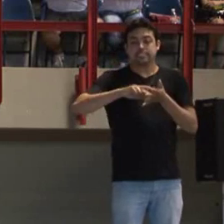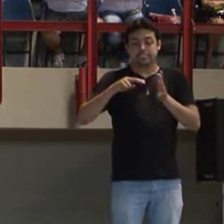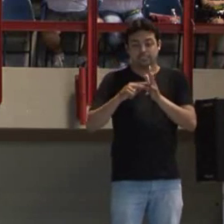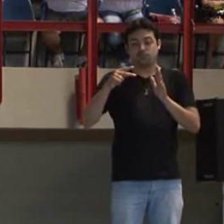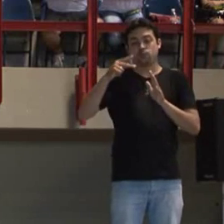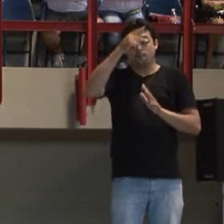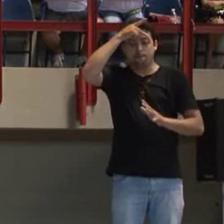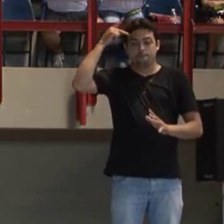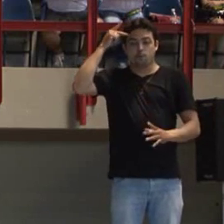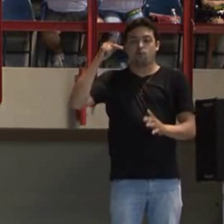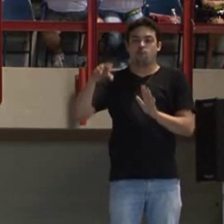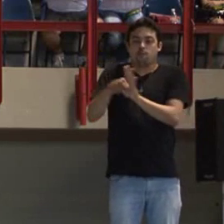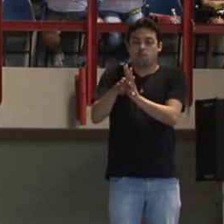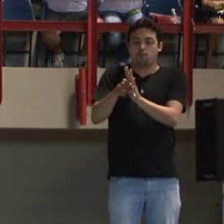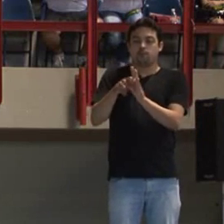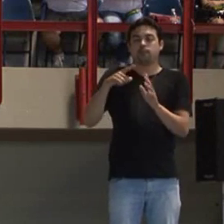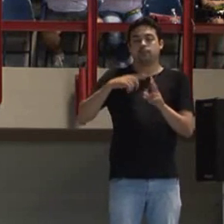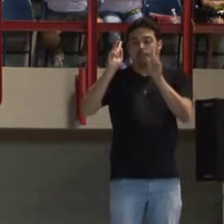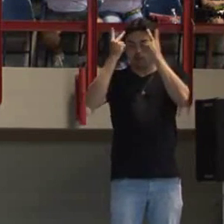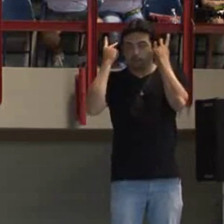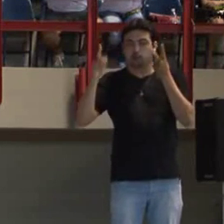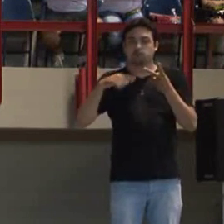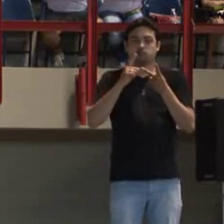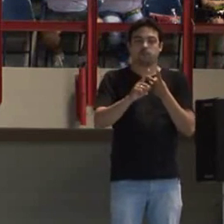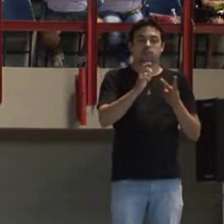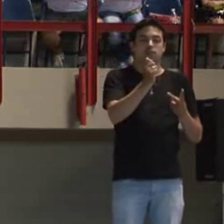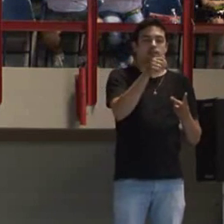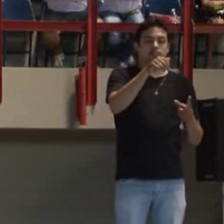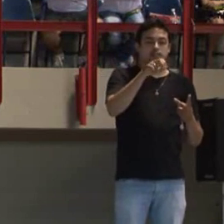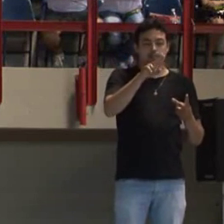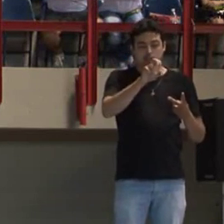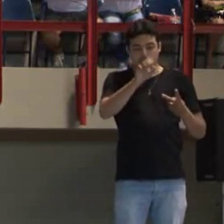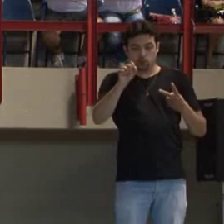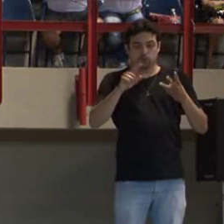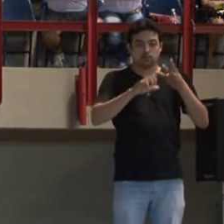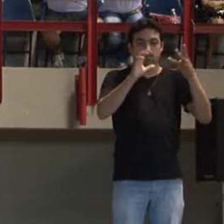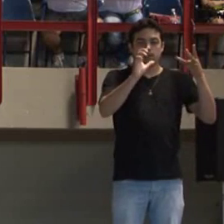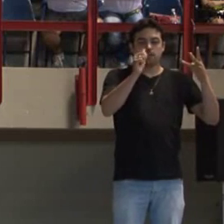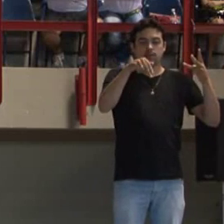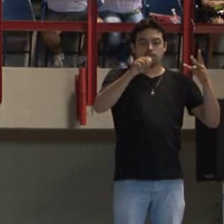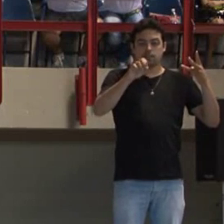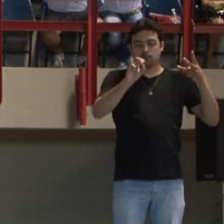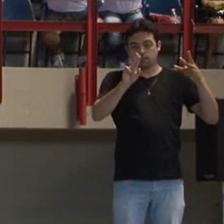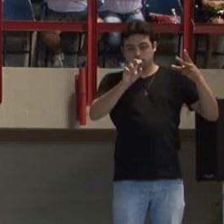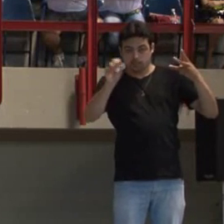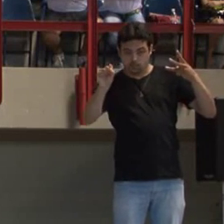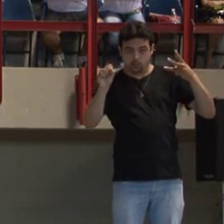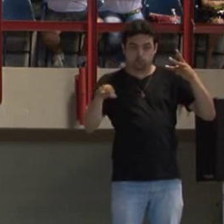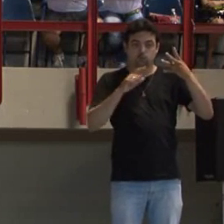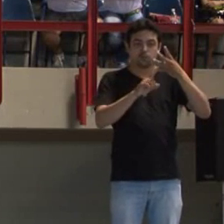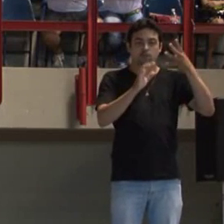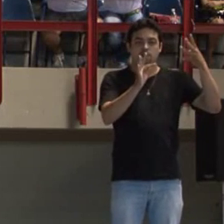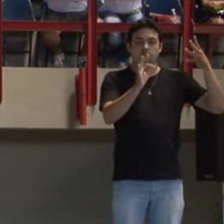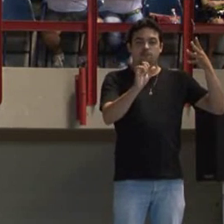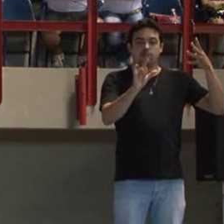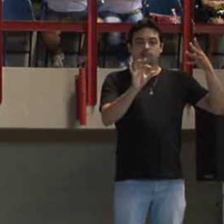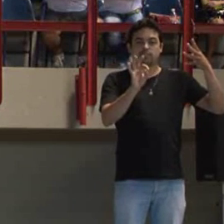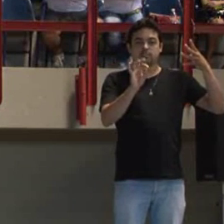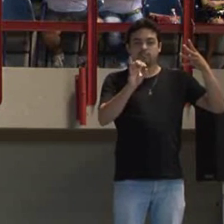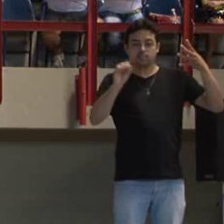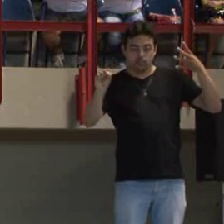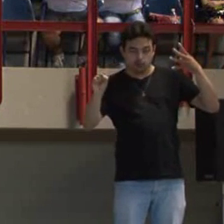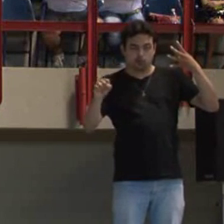povo de. Aí tem os hebreus, aí tem os ananeus, tem os cananeus, os filisteus,